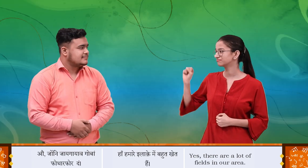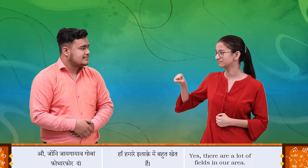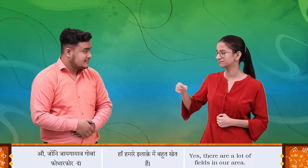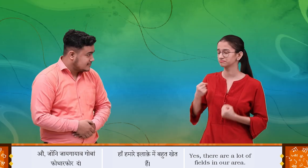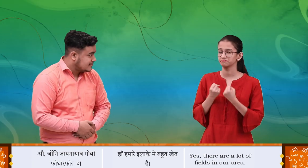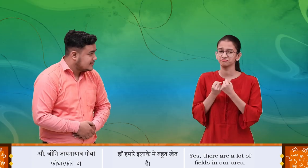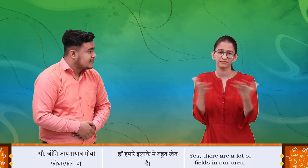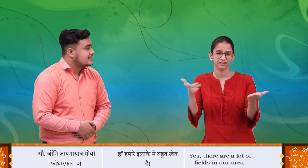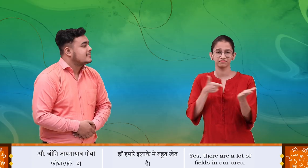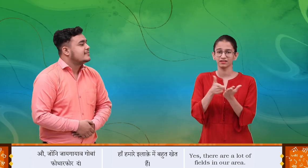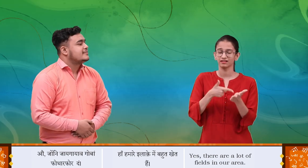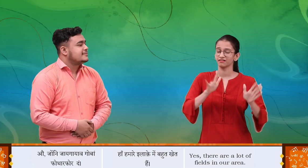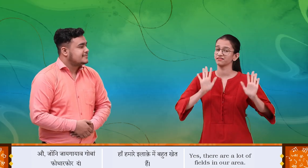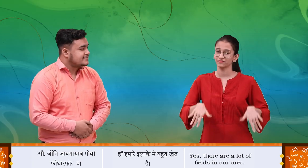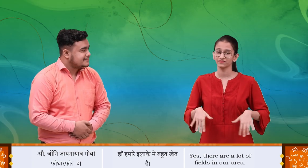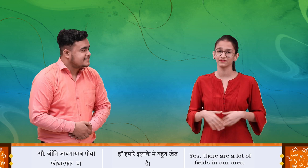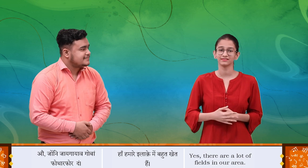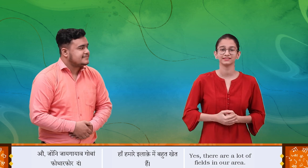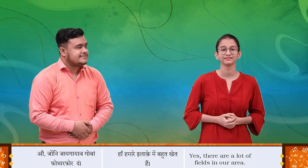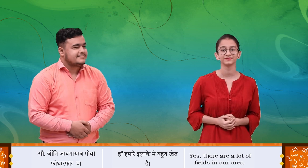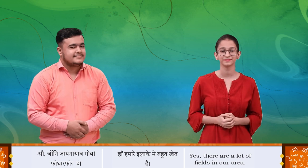Oh, zengni zagyao gebang putarpur dong.